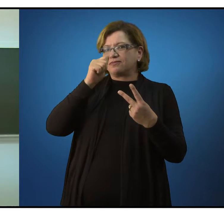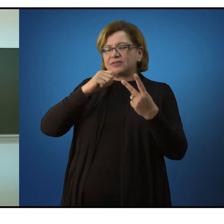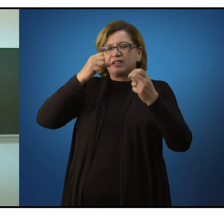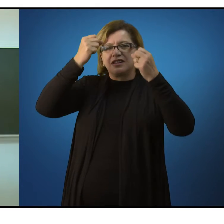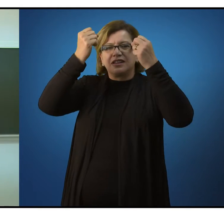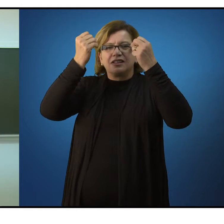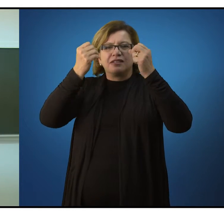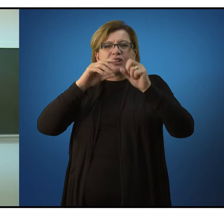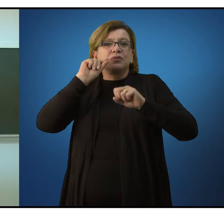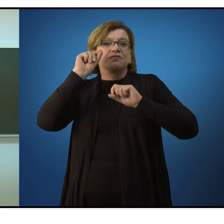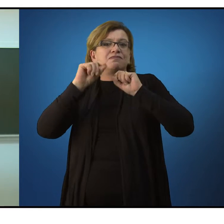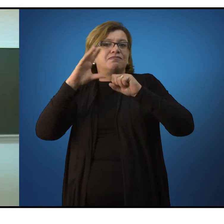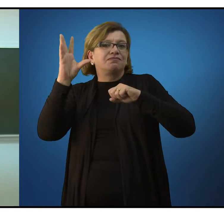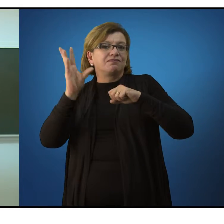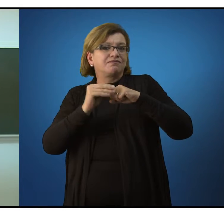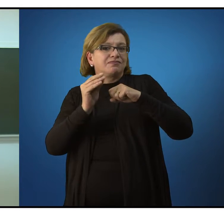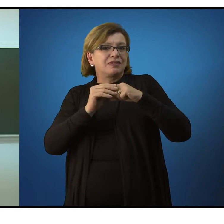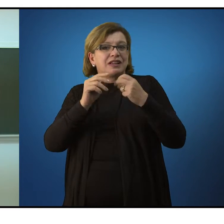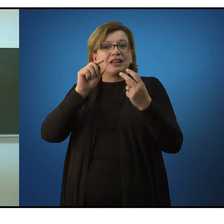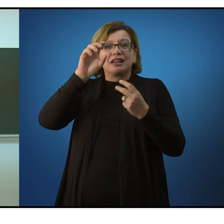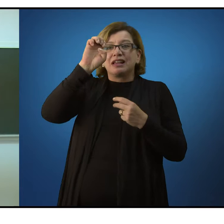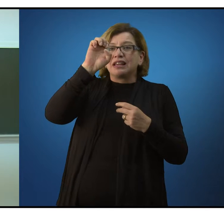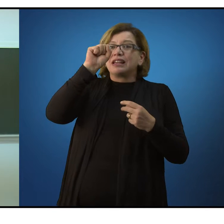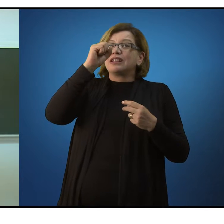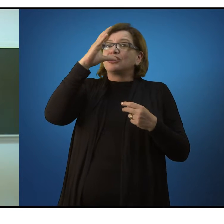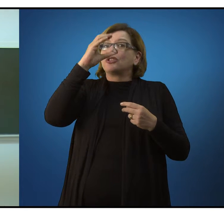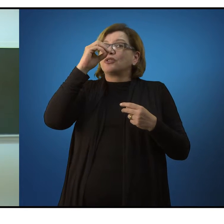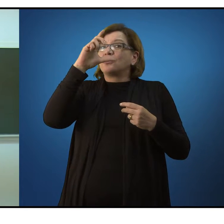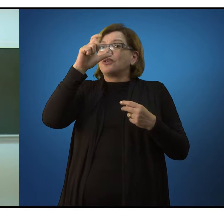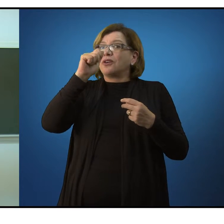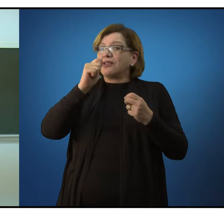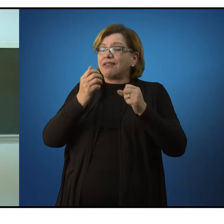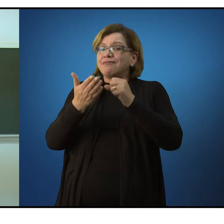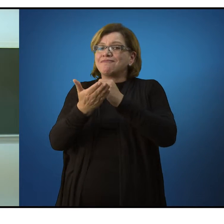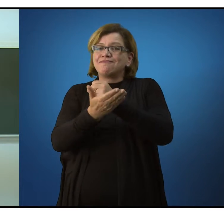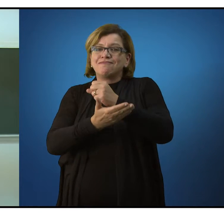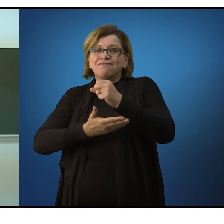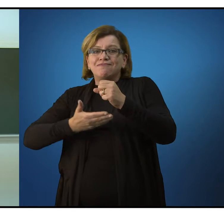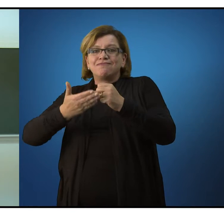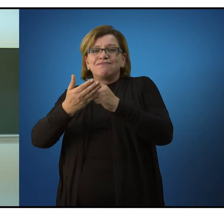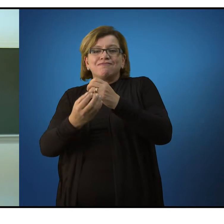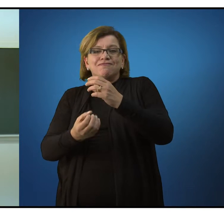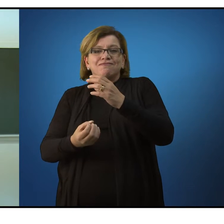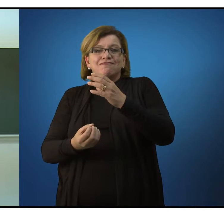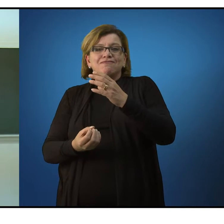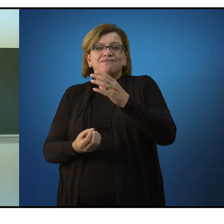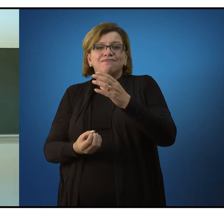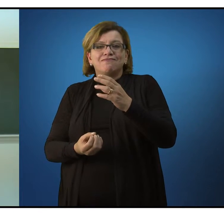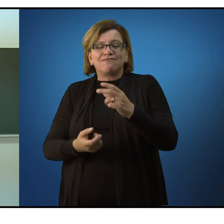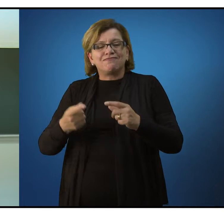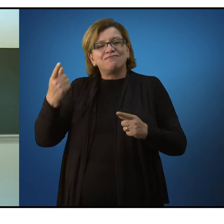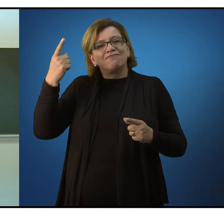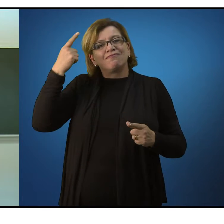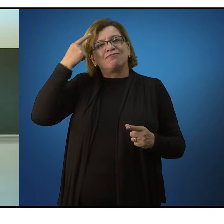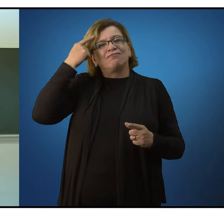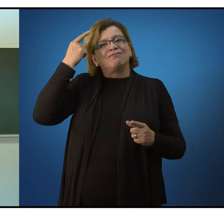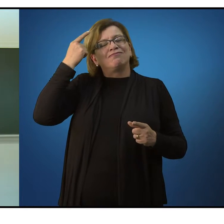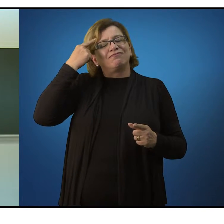nosso conhecimento, ou seja, escola. É uma fundamentação da